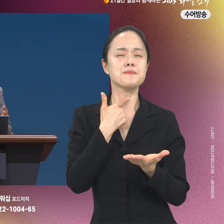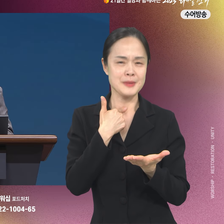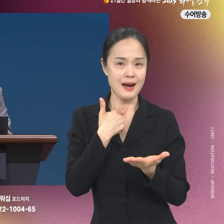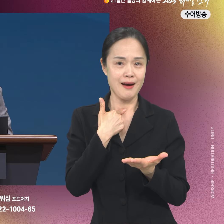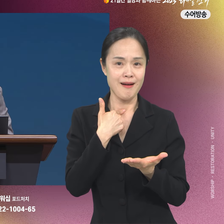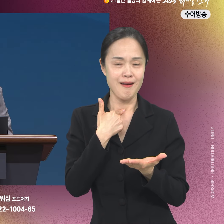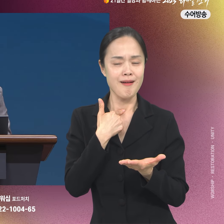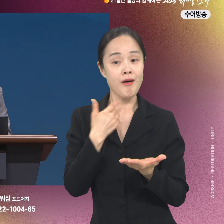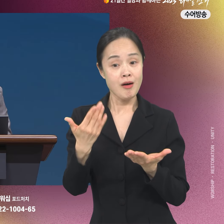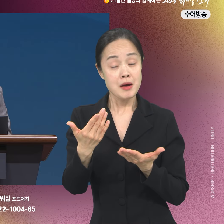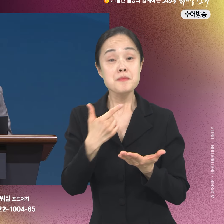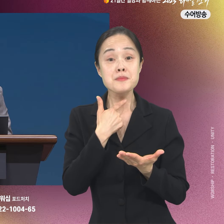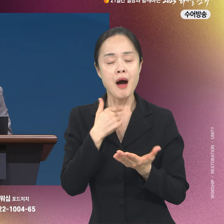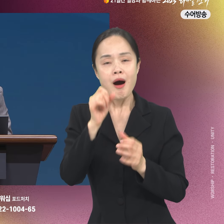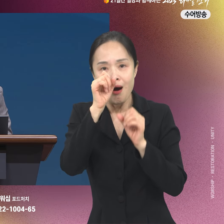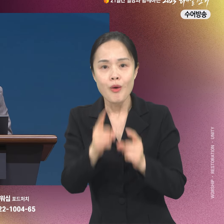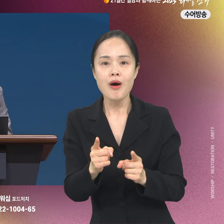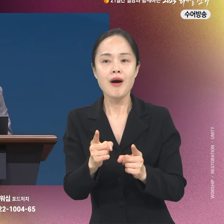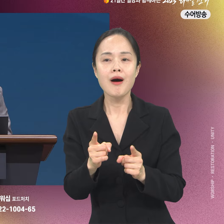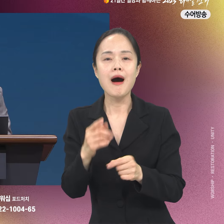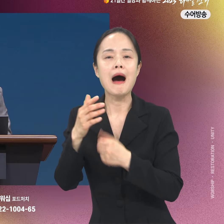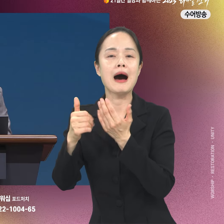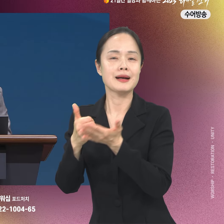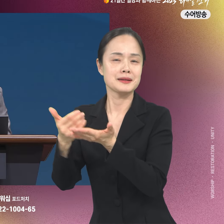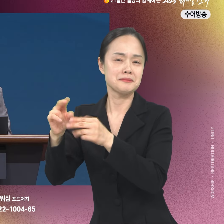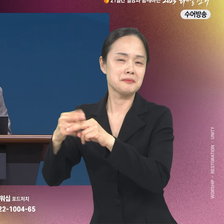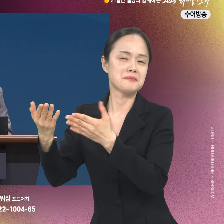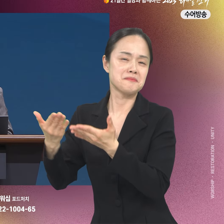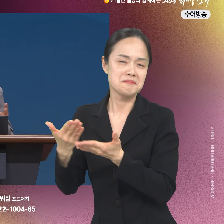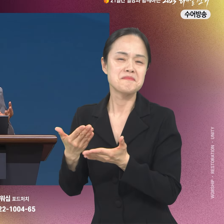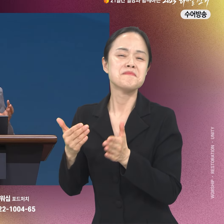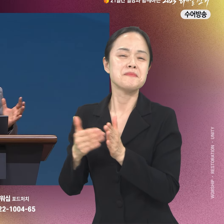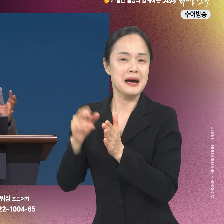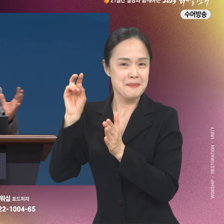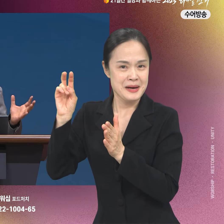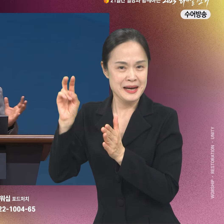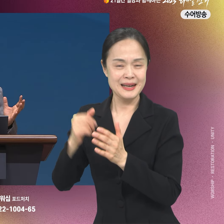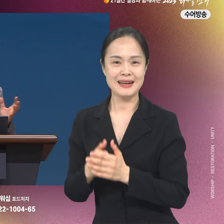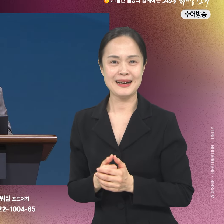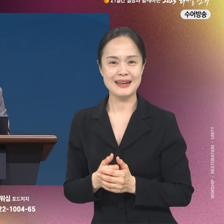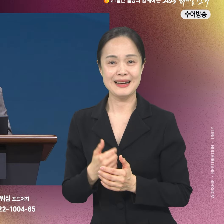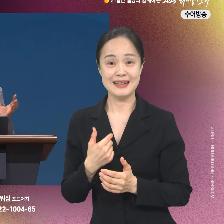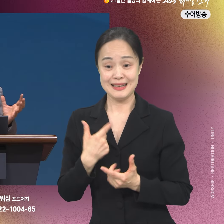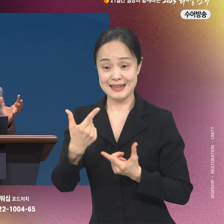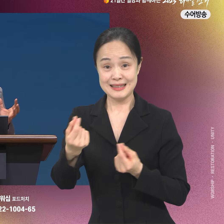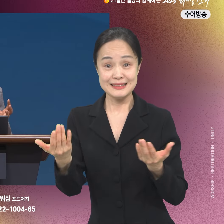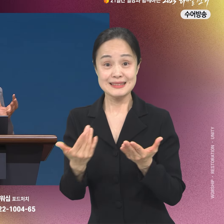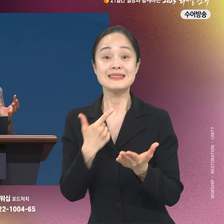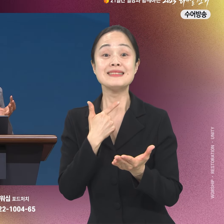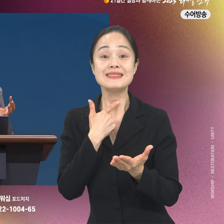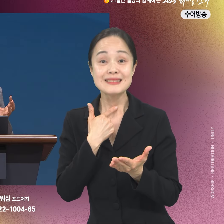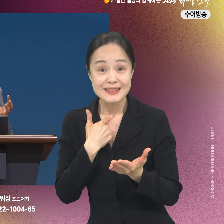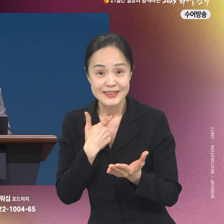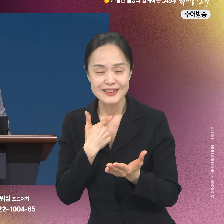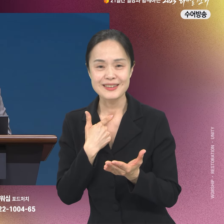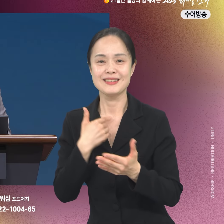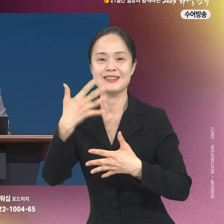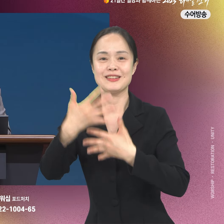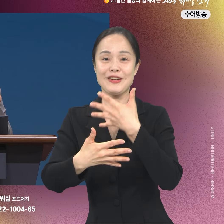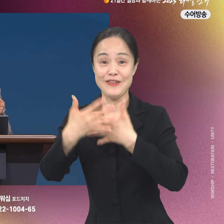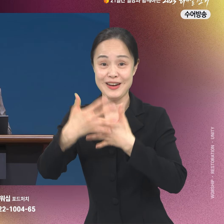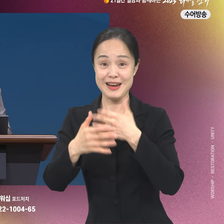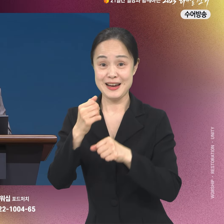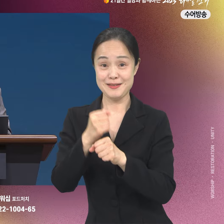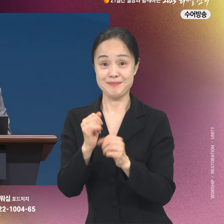저랑 일했던 헐리우드 스태프들이 오스카상을 다 받은, 제가 참여했던 영화에 그 스태프들이 받은